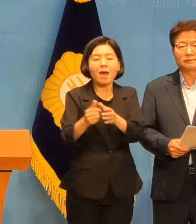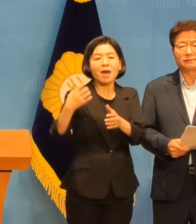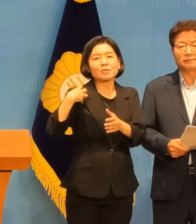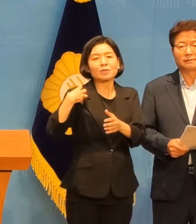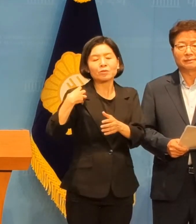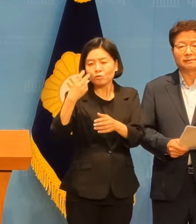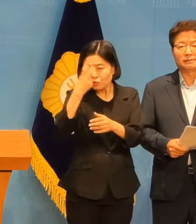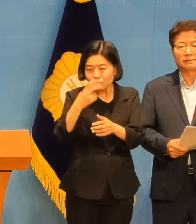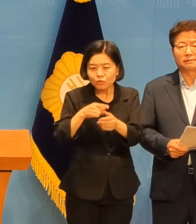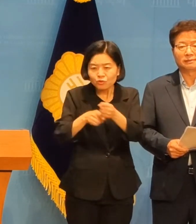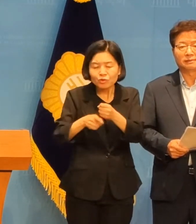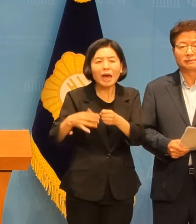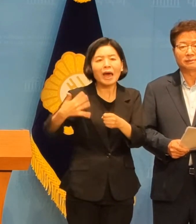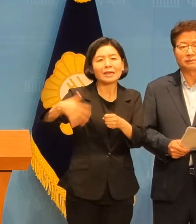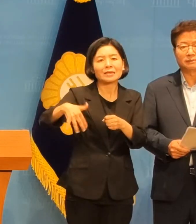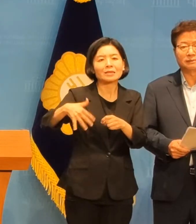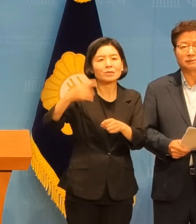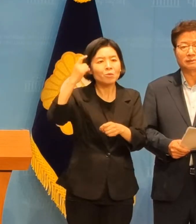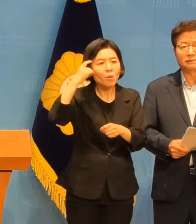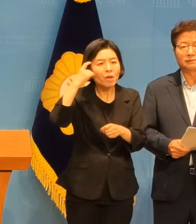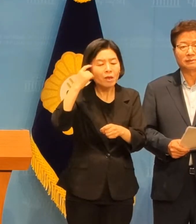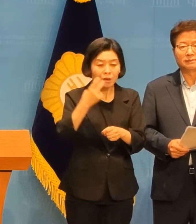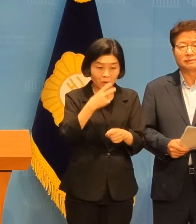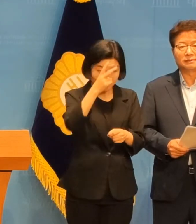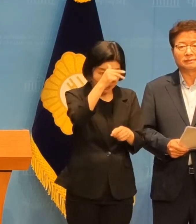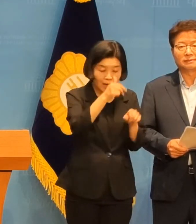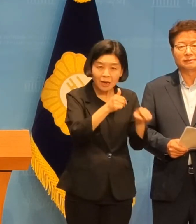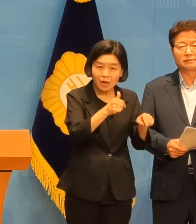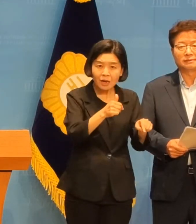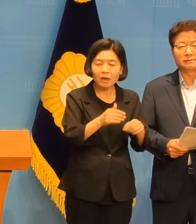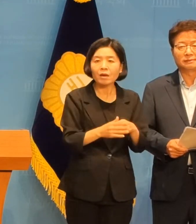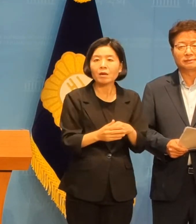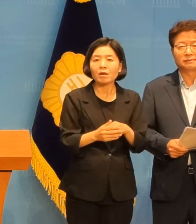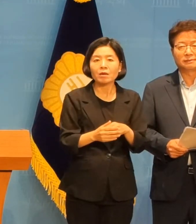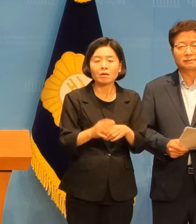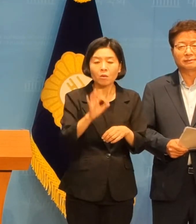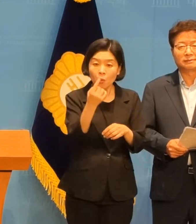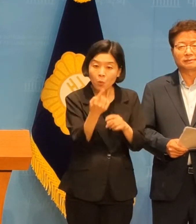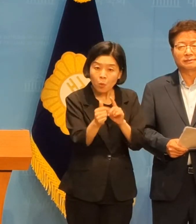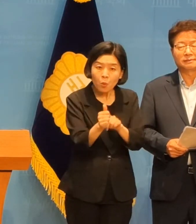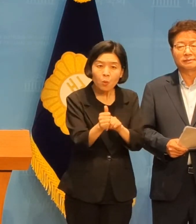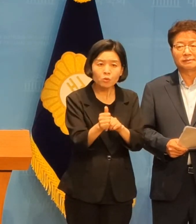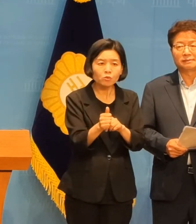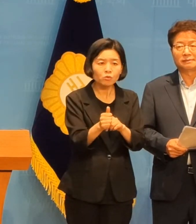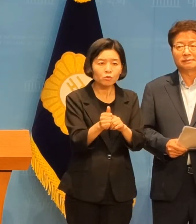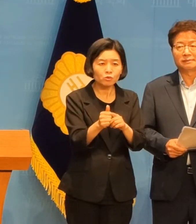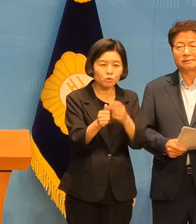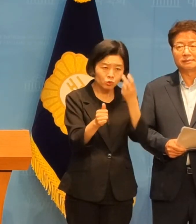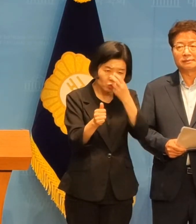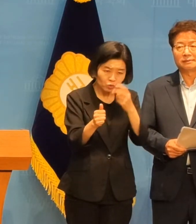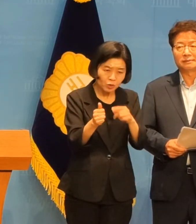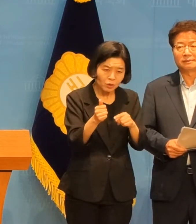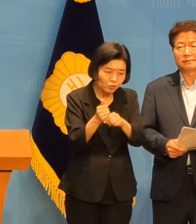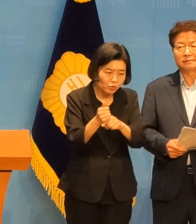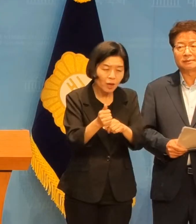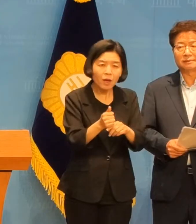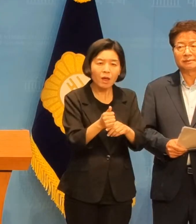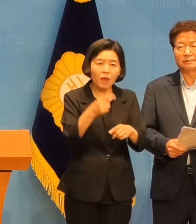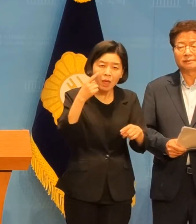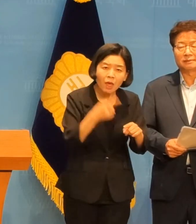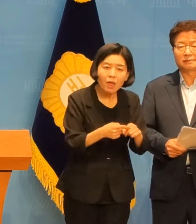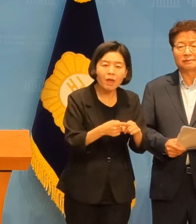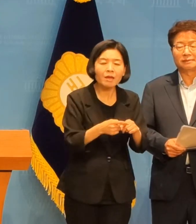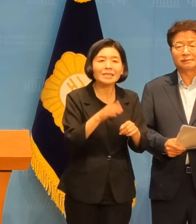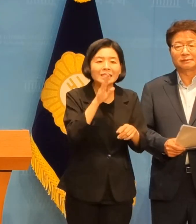않고 있는지, 그리고 검찰은 왜 이 수사를 중간에 멈추어 세우고 진상규명을